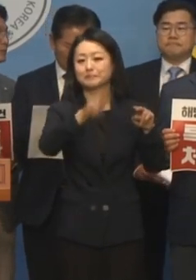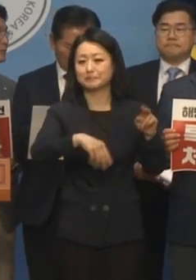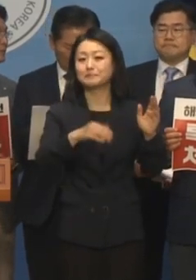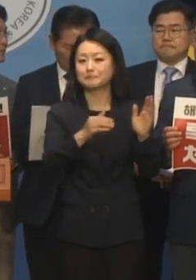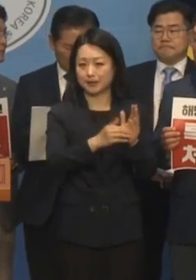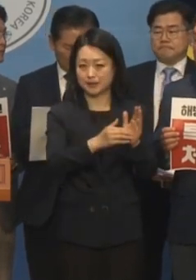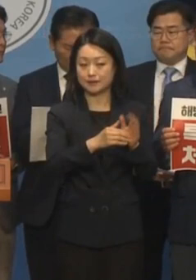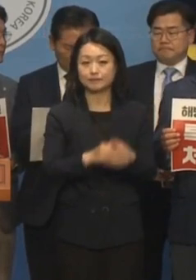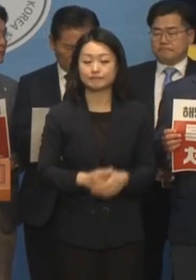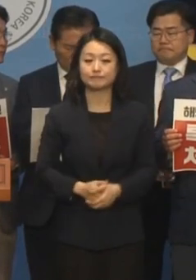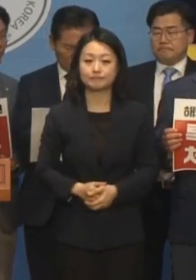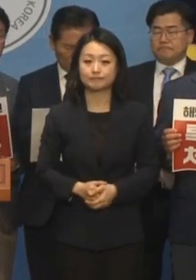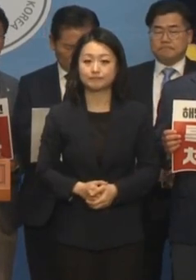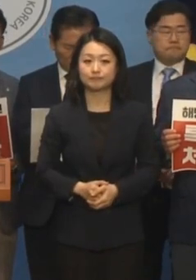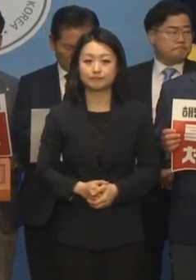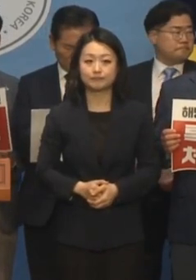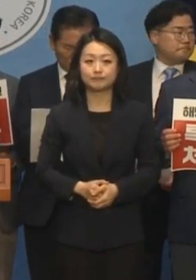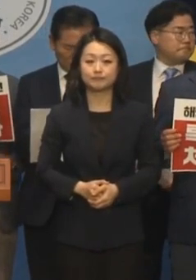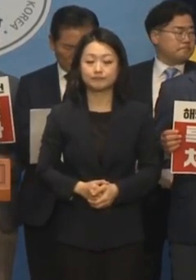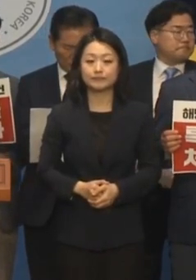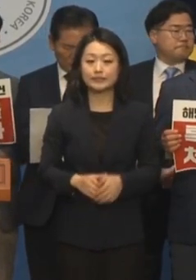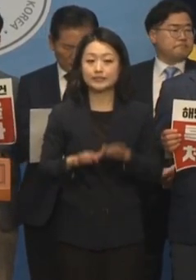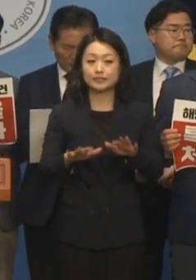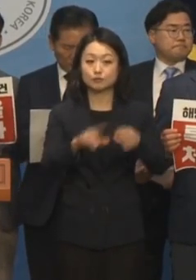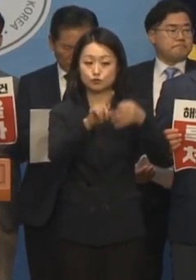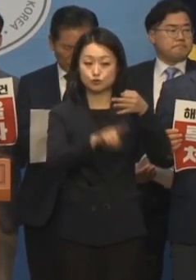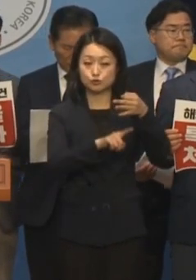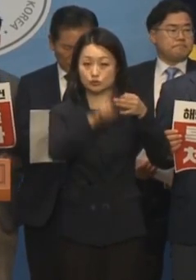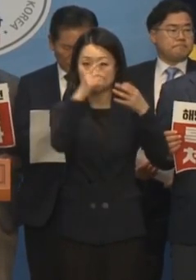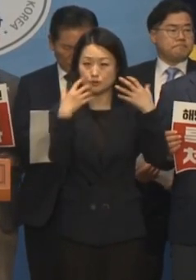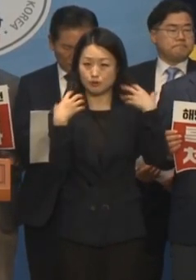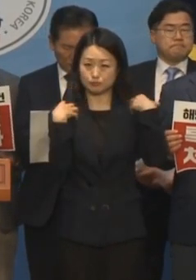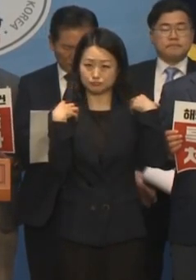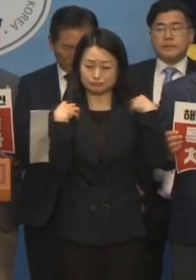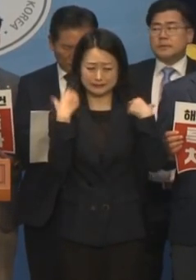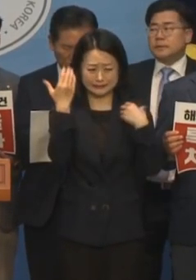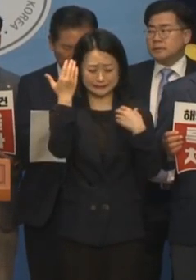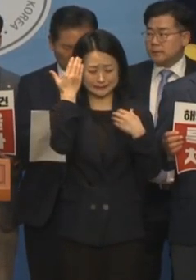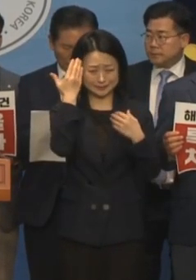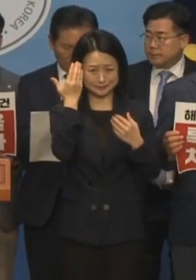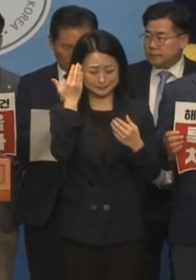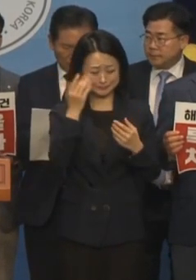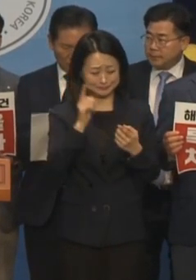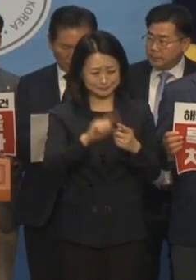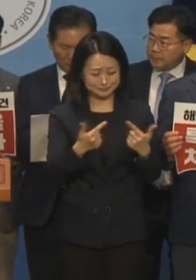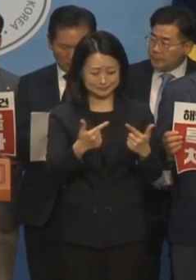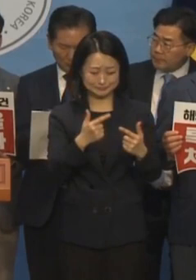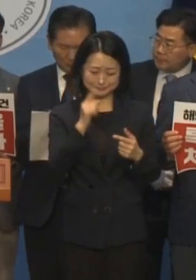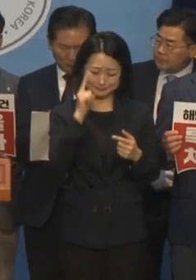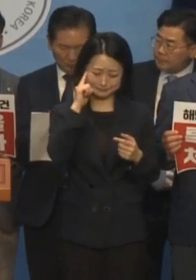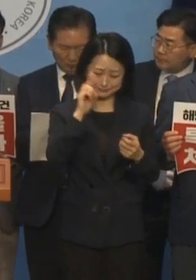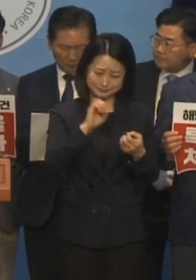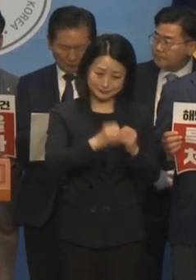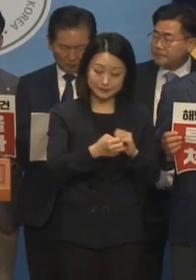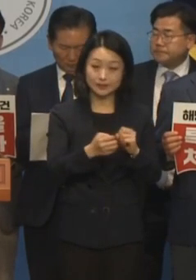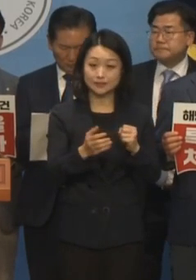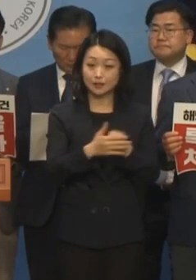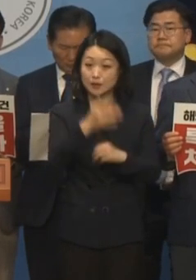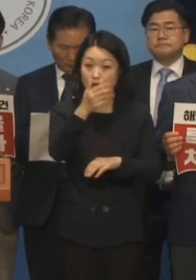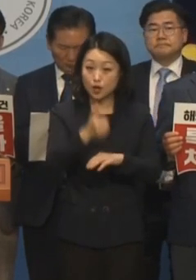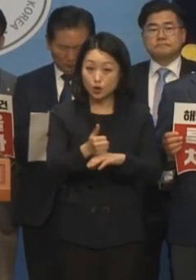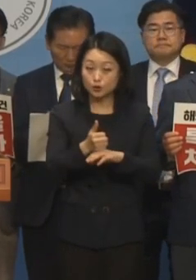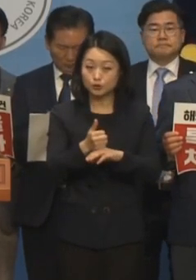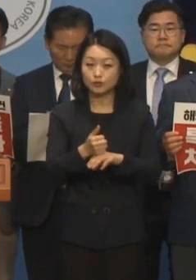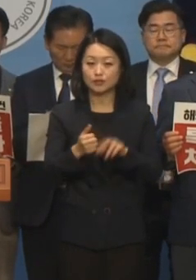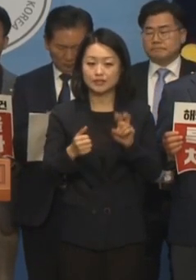벌이기도 했습니다. 이런 윤석열 정부의 비상식적인 일들에 대한 국민의 평가가 이번 22대 총선의 결과로서 나타난